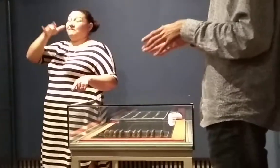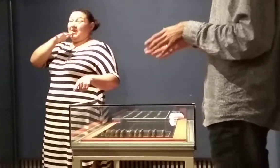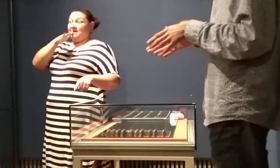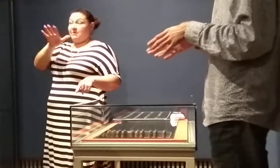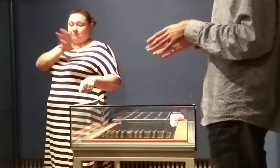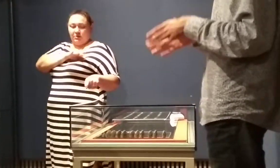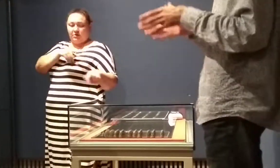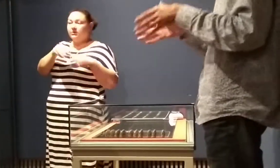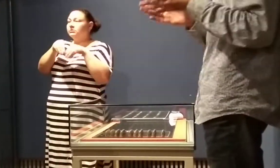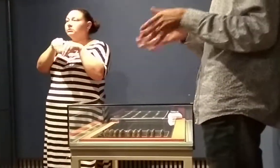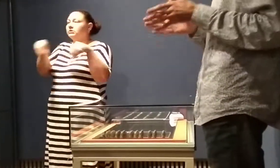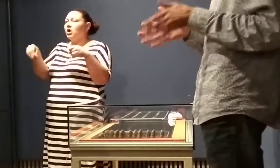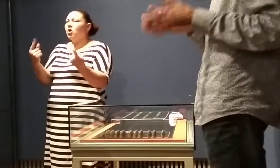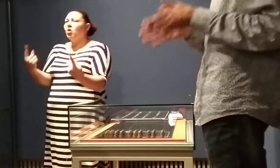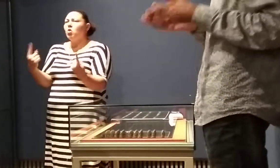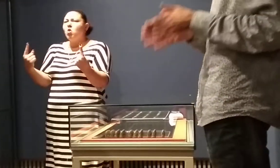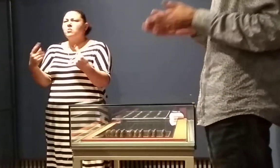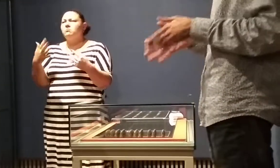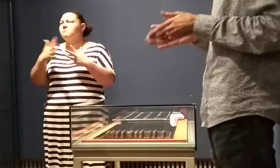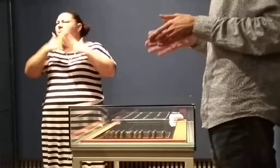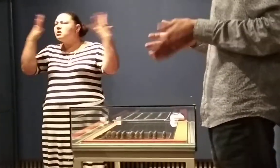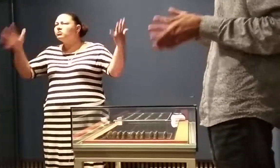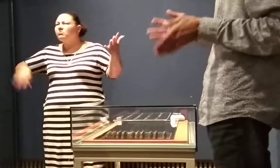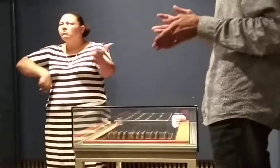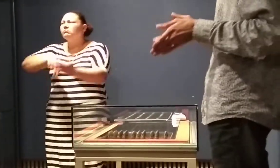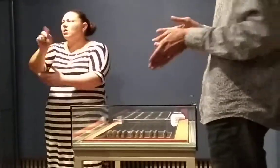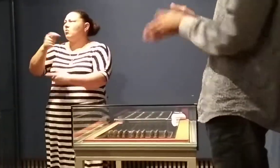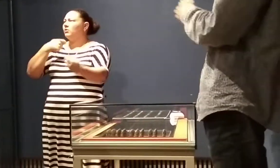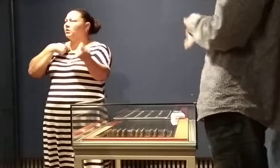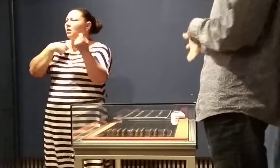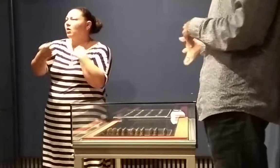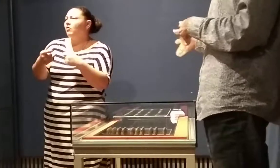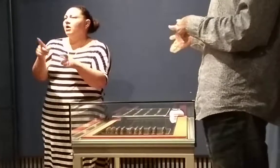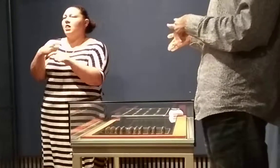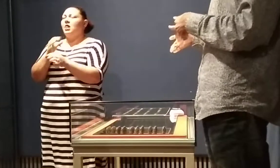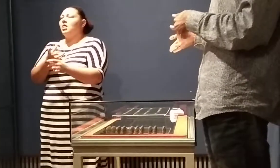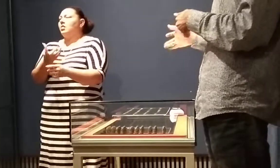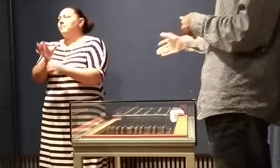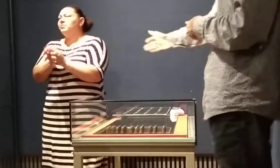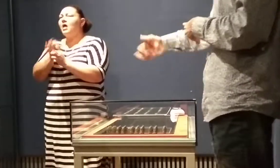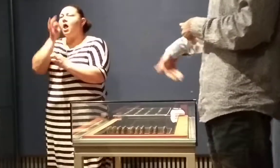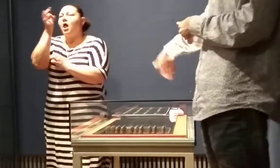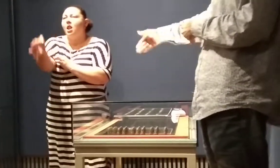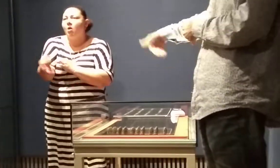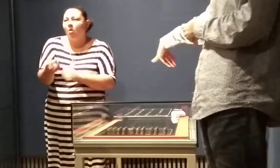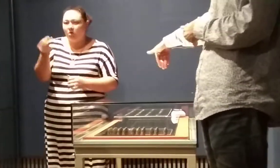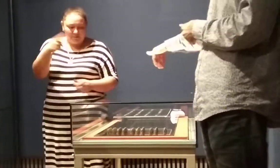-то крупной операции, для какой-то большой покупки или оплаты налогов. Чтобы мешками монету не носить,